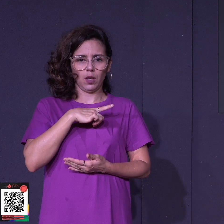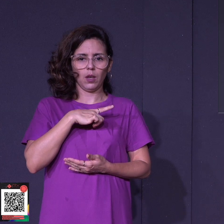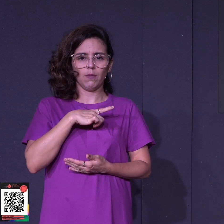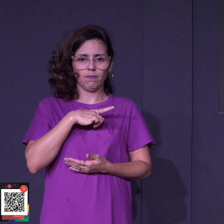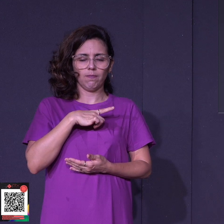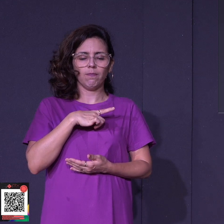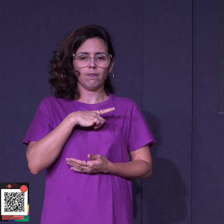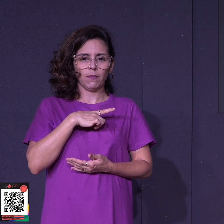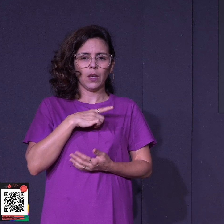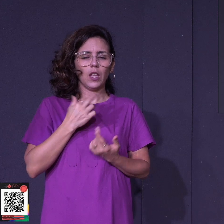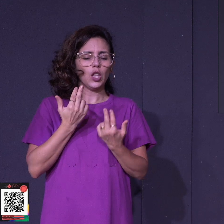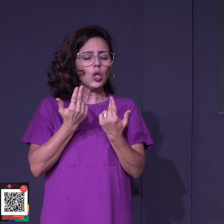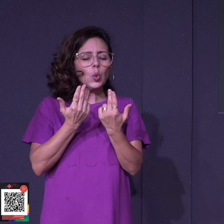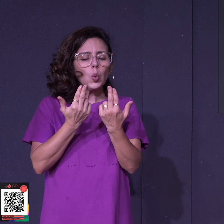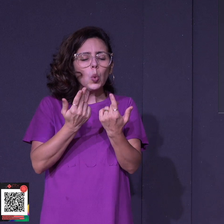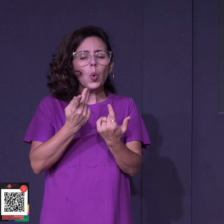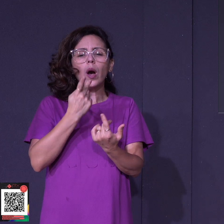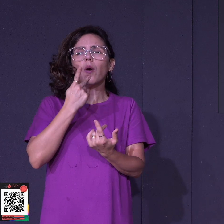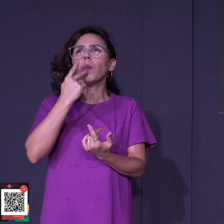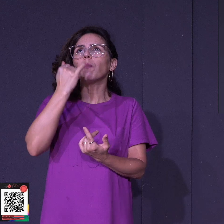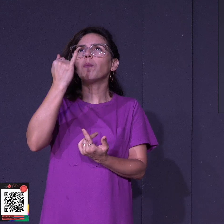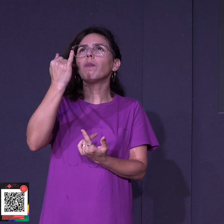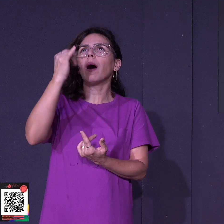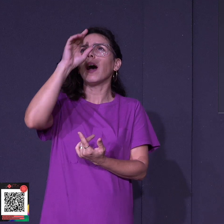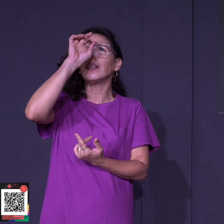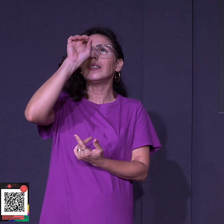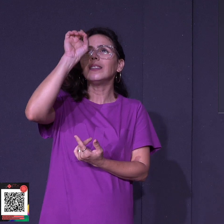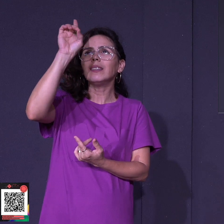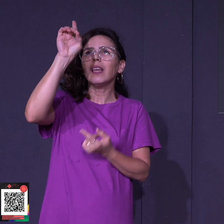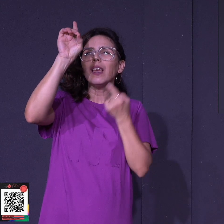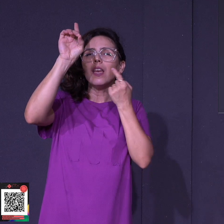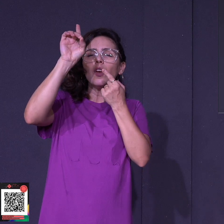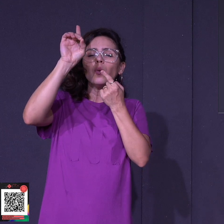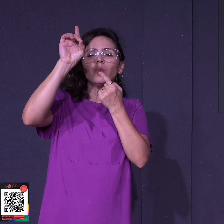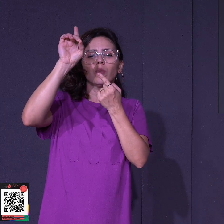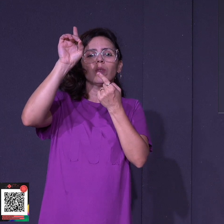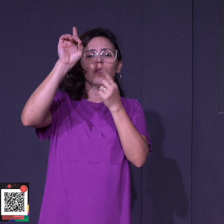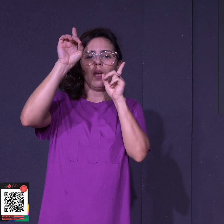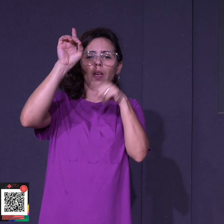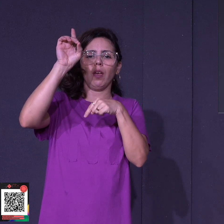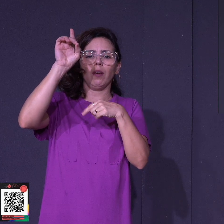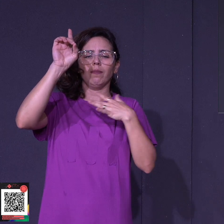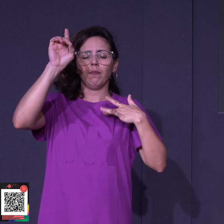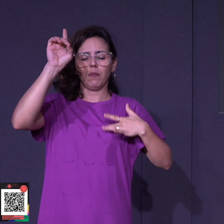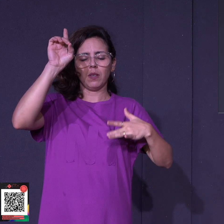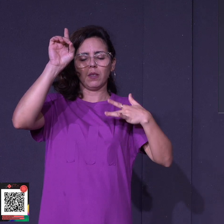de você é misericordioso. Eu